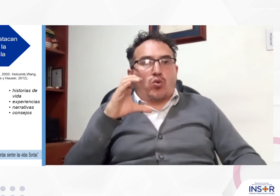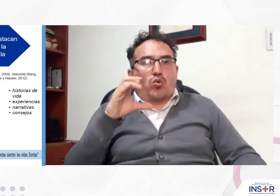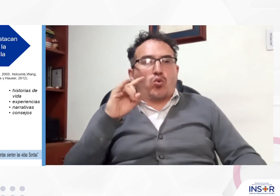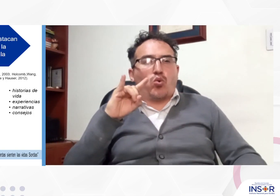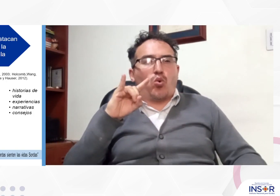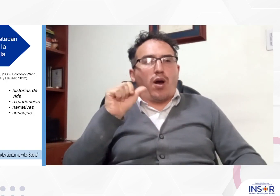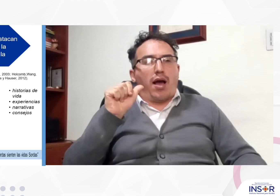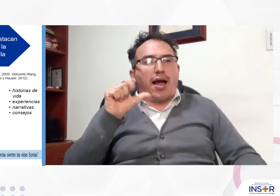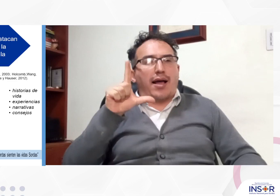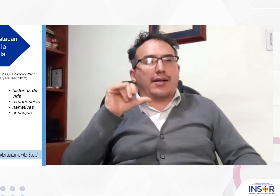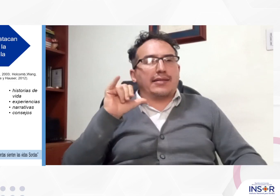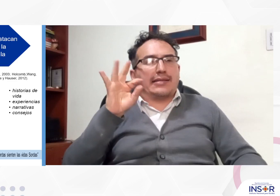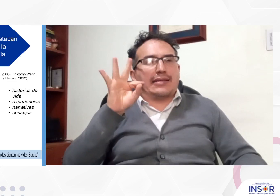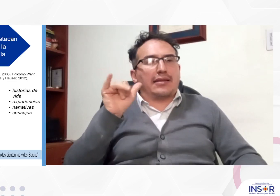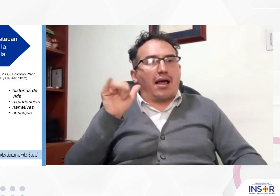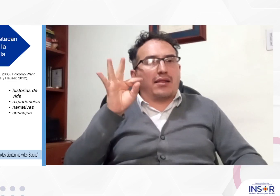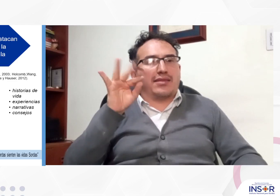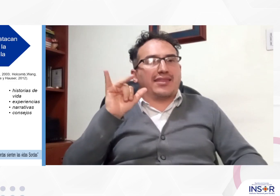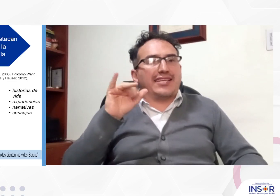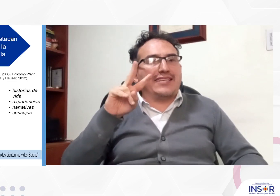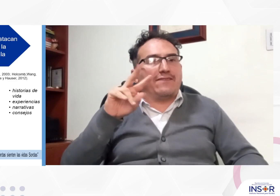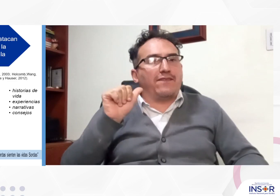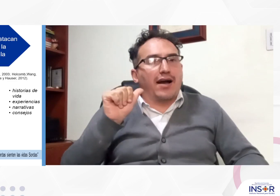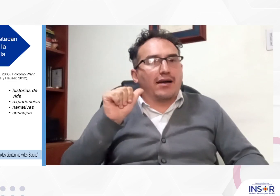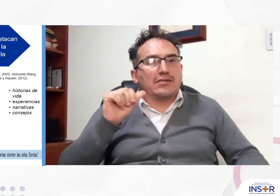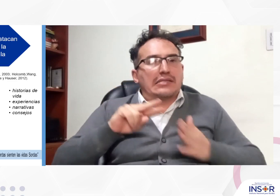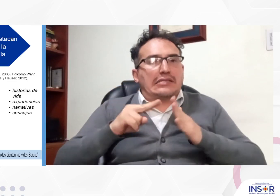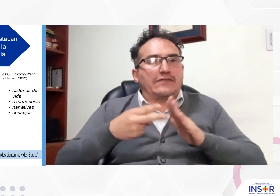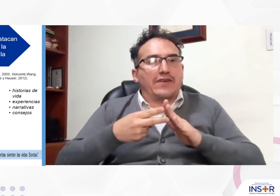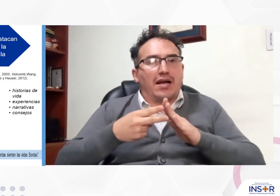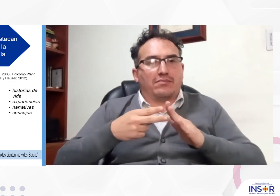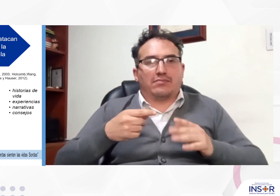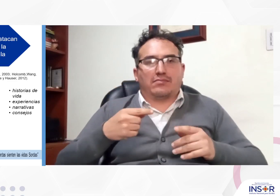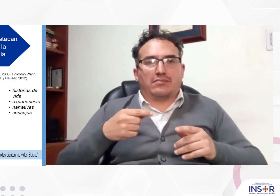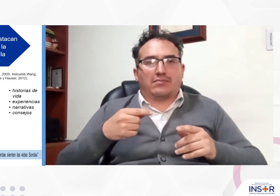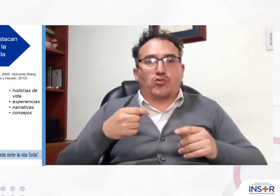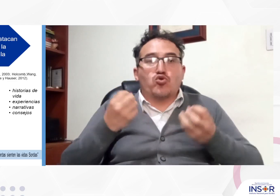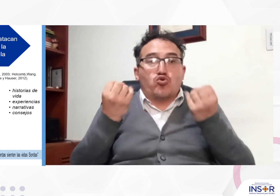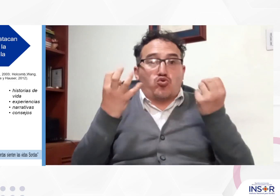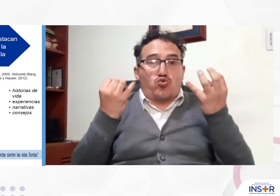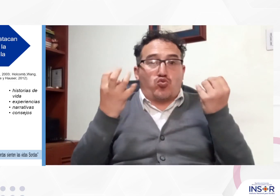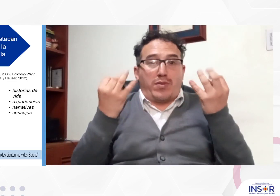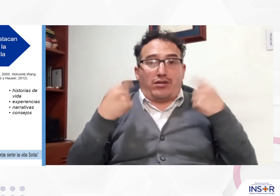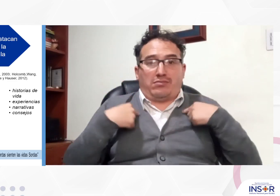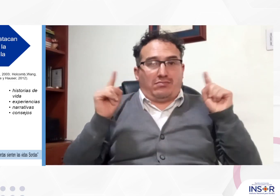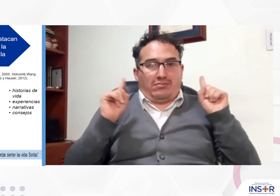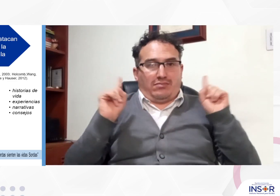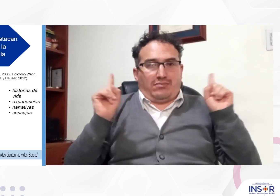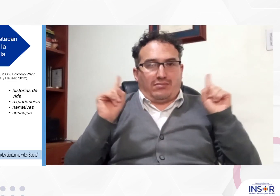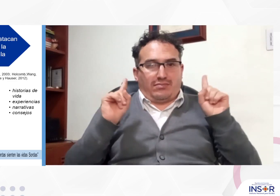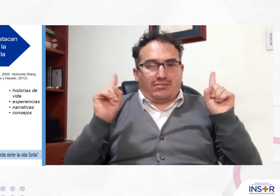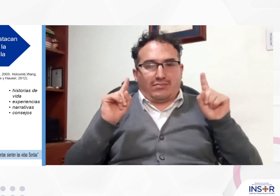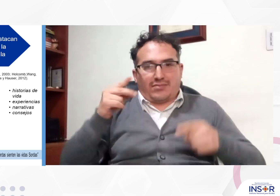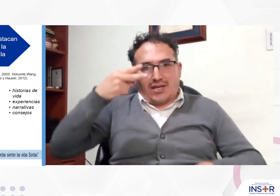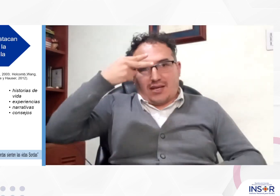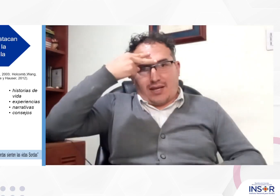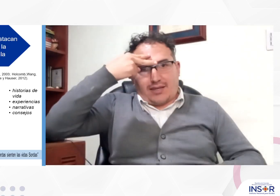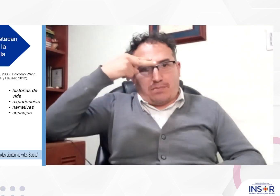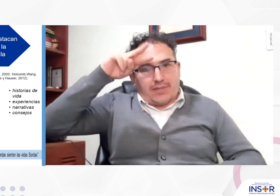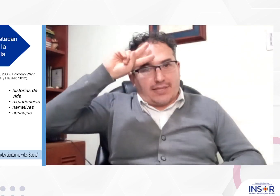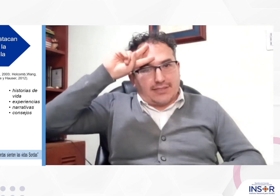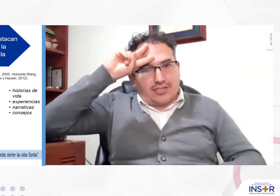primero lo que hice fue que fue una acción cualitativa en términos investigativos, no fue a